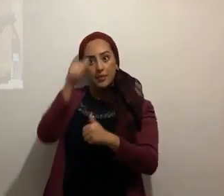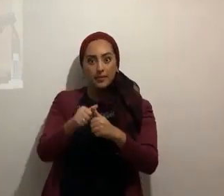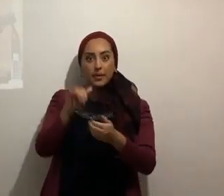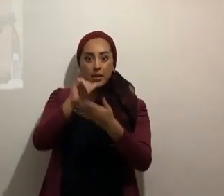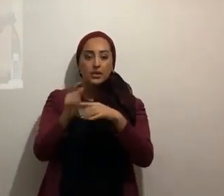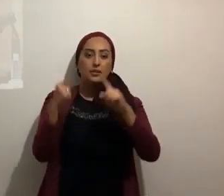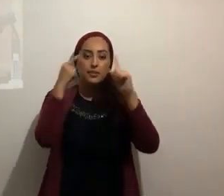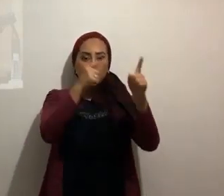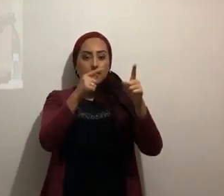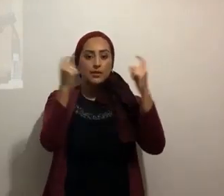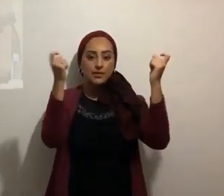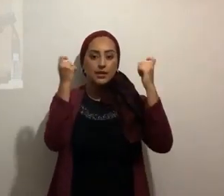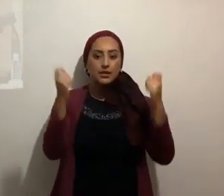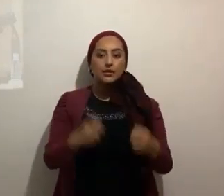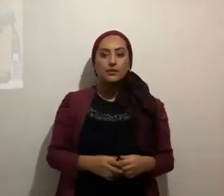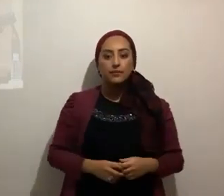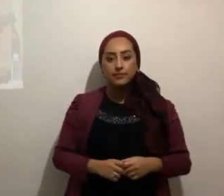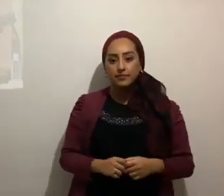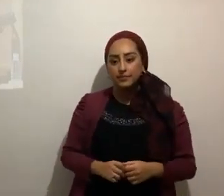propósito de la fiesta. Ahora,